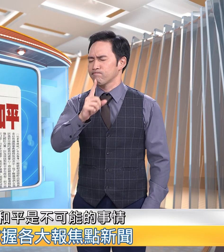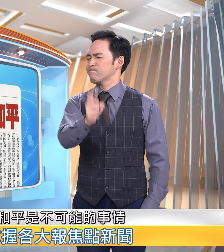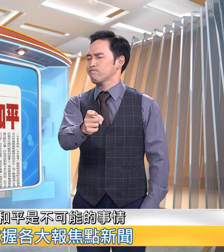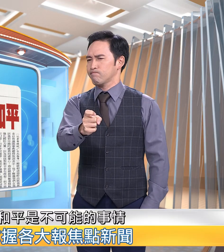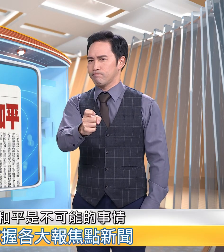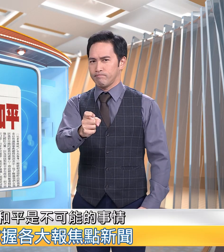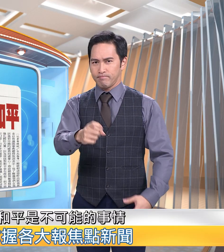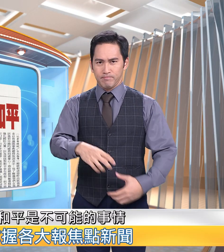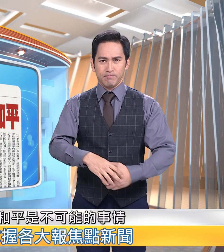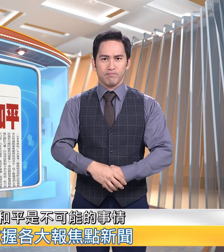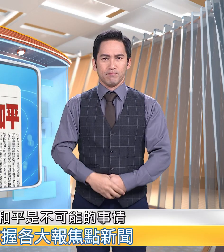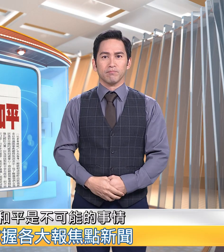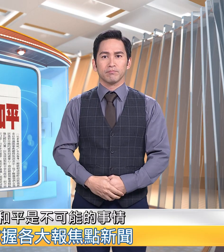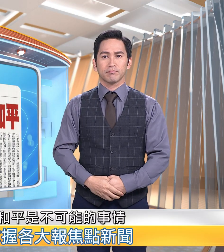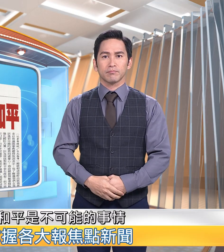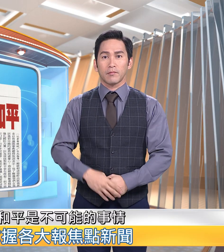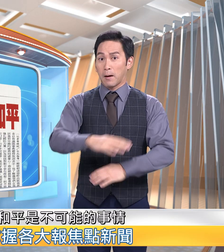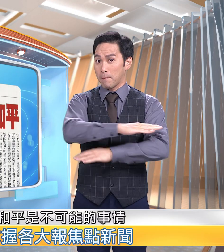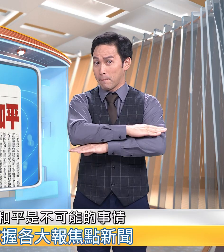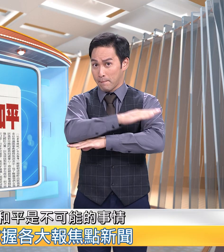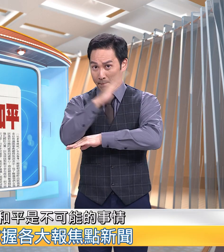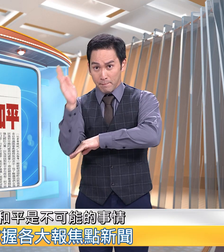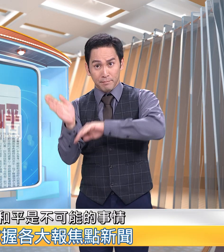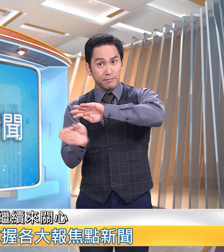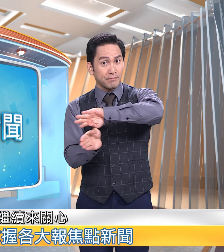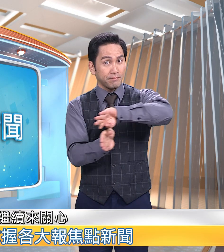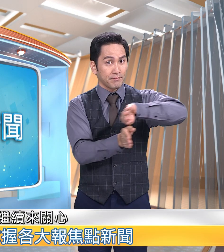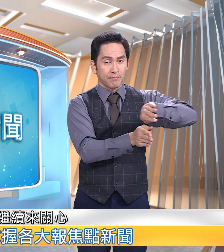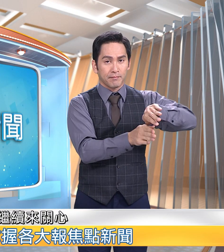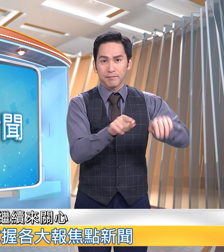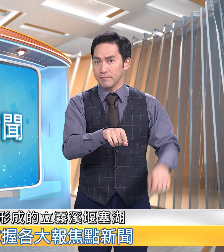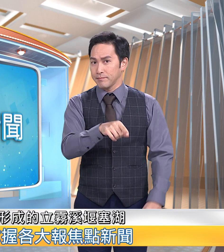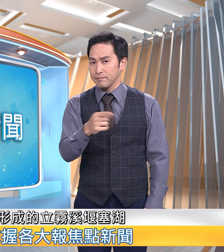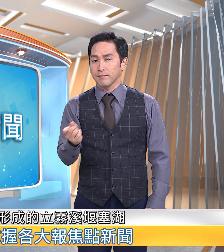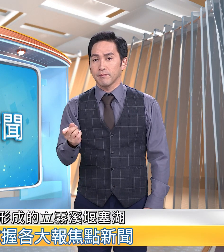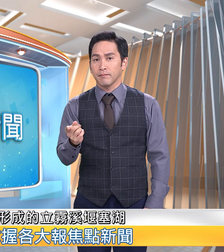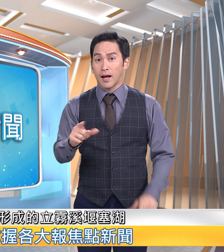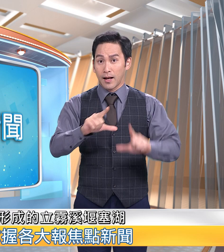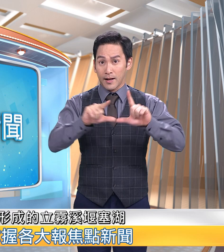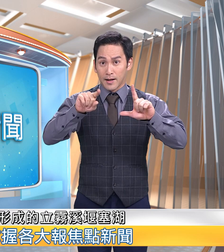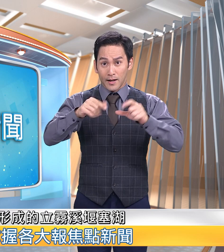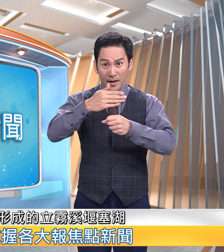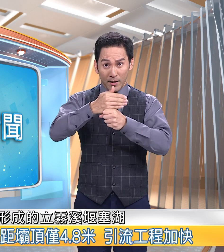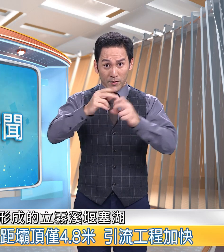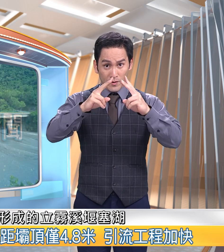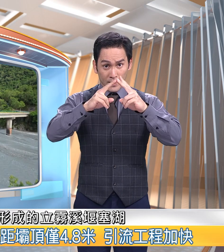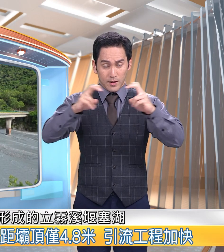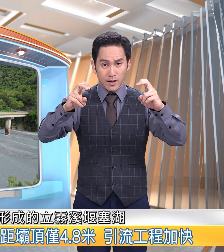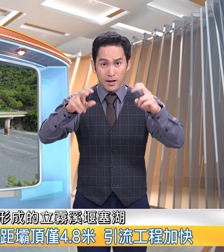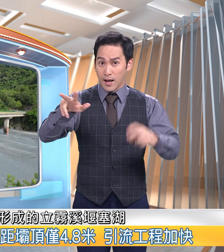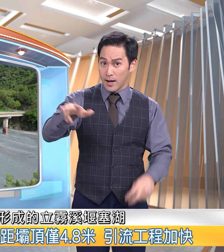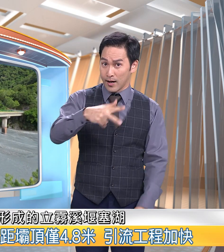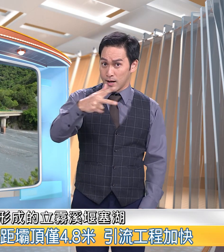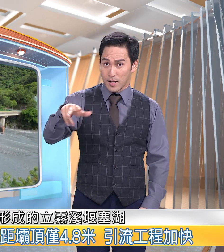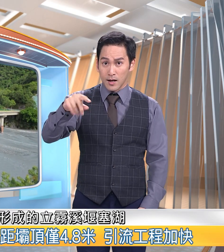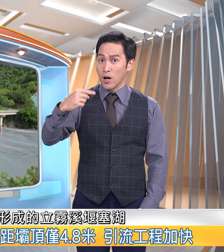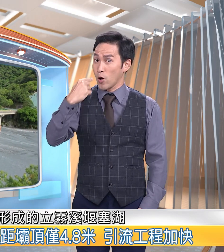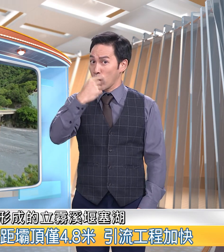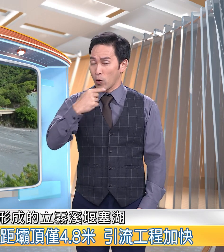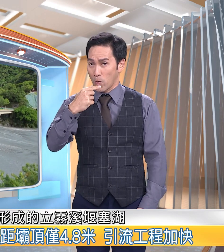不可能的事情。看完报纸重点，继续来关心太鲁阁燕子口形成的